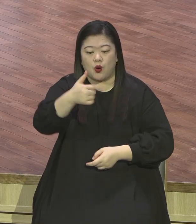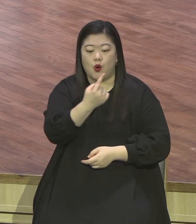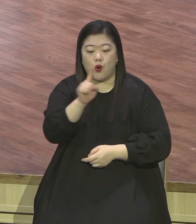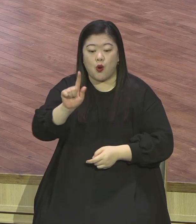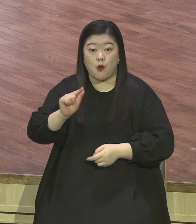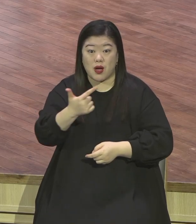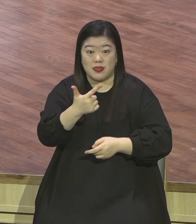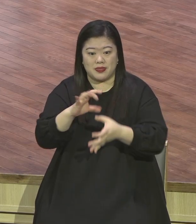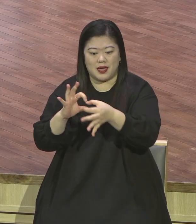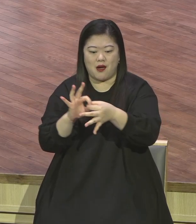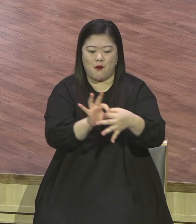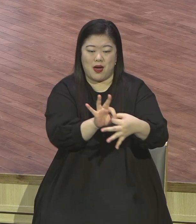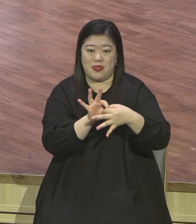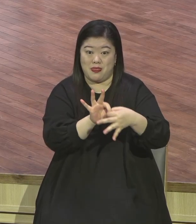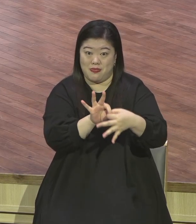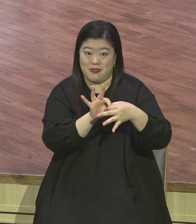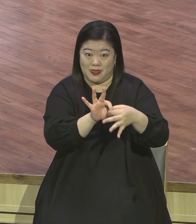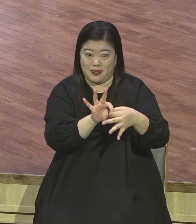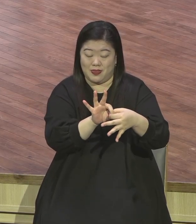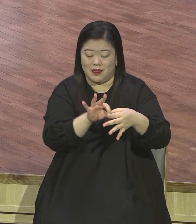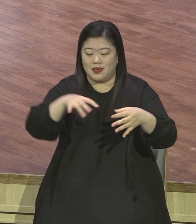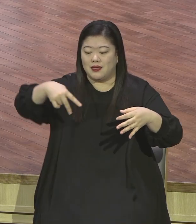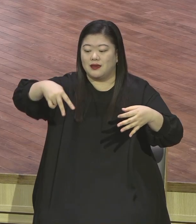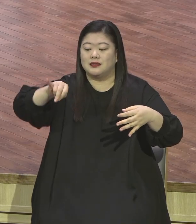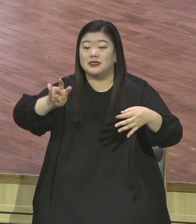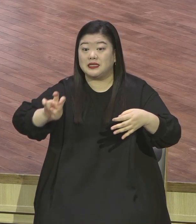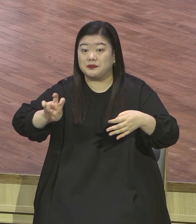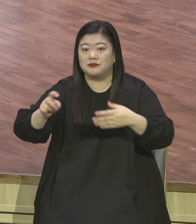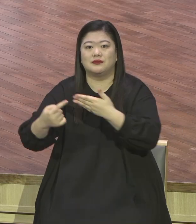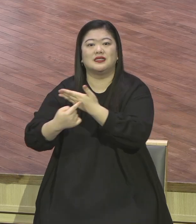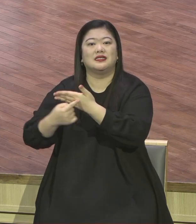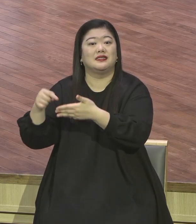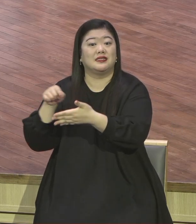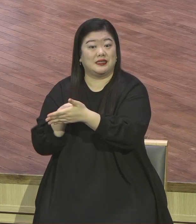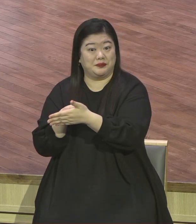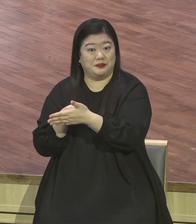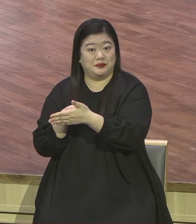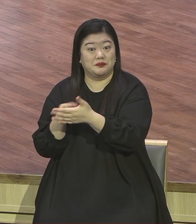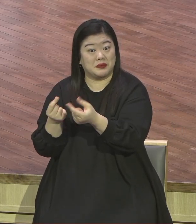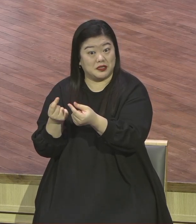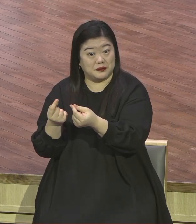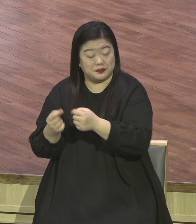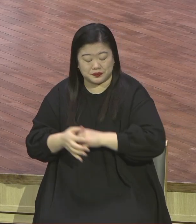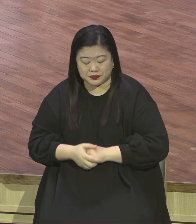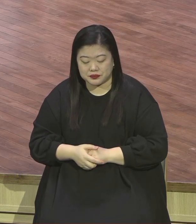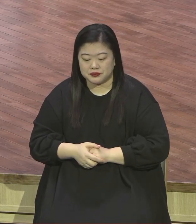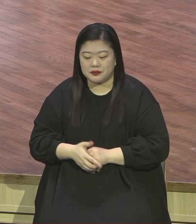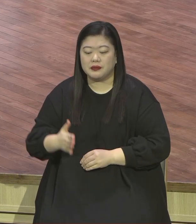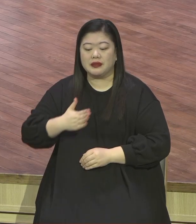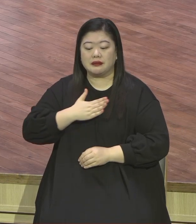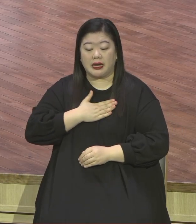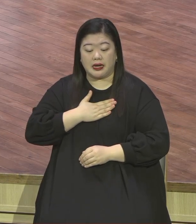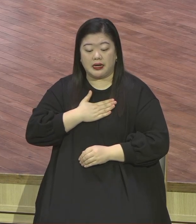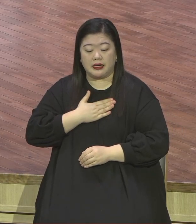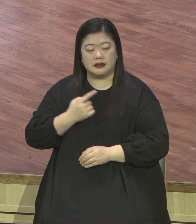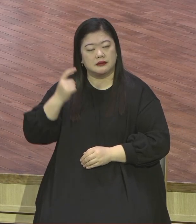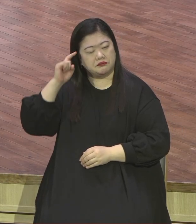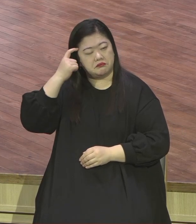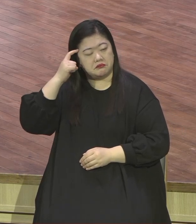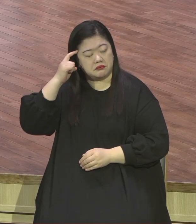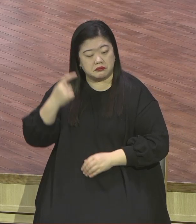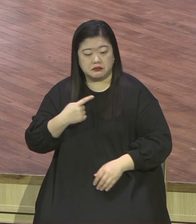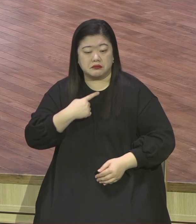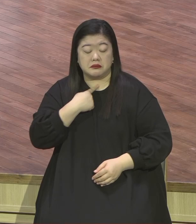관심의 관자는 그리고 심자는 뭐요? 마음심자잖아요 그게 무슨 말입니까? 우리의 마음이 어디에 연관이 되어